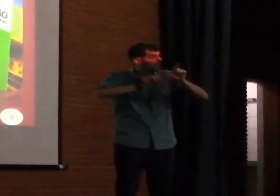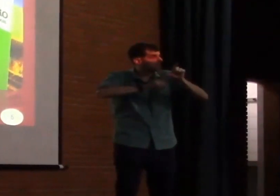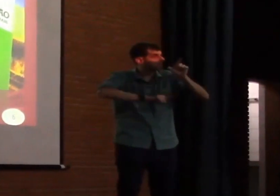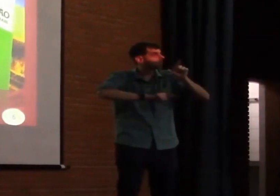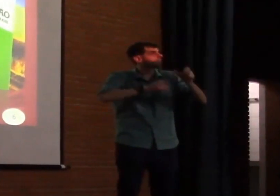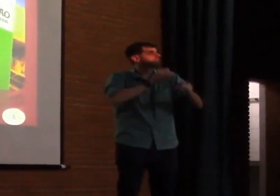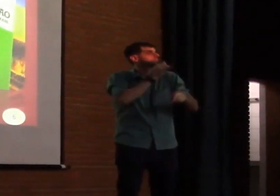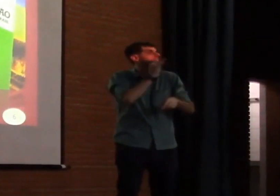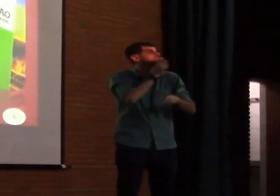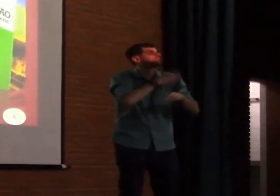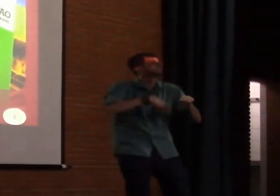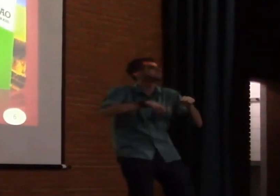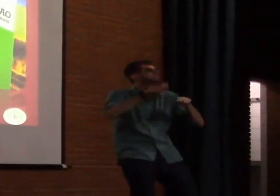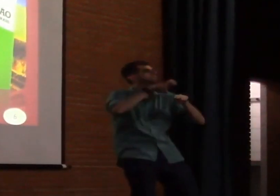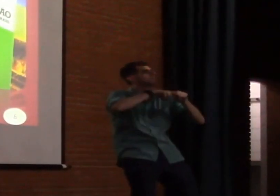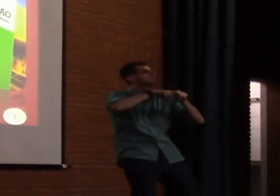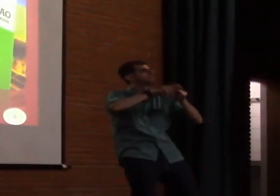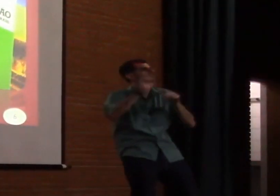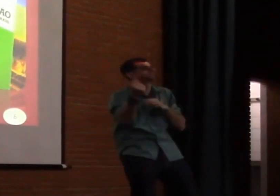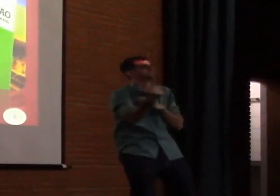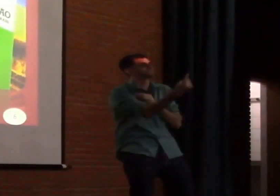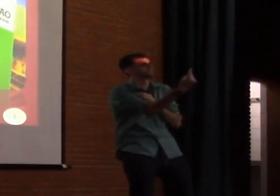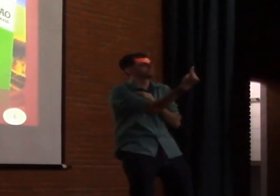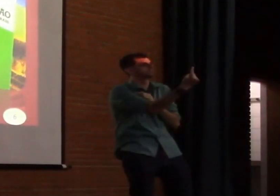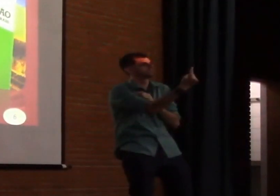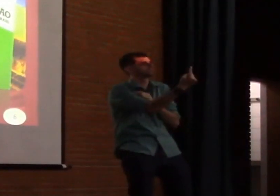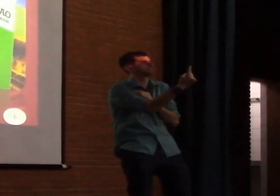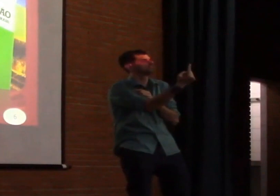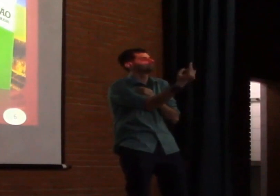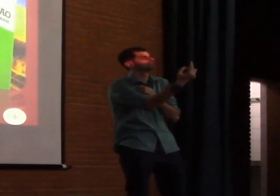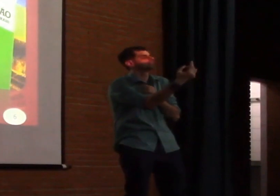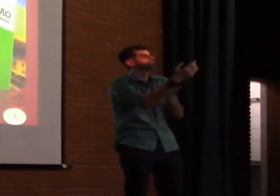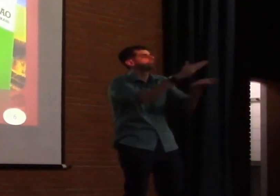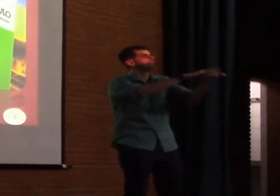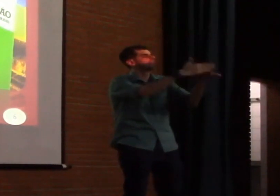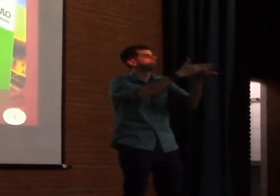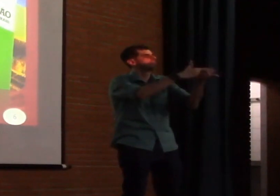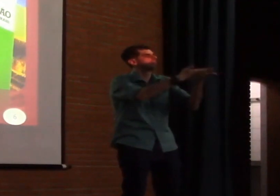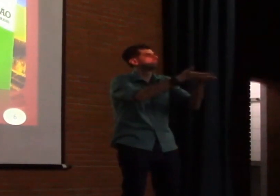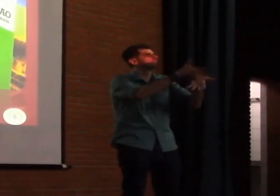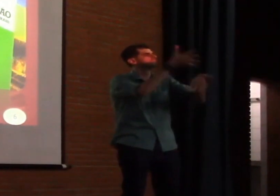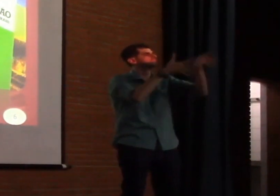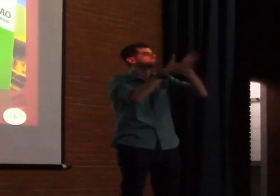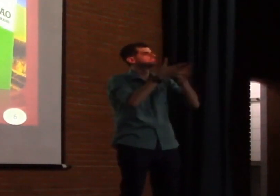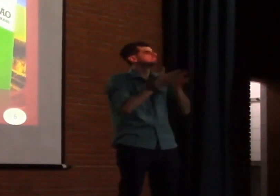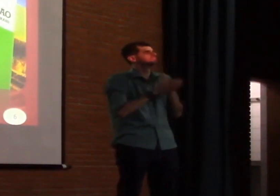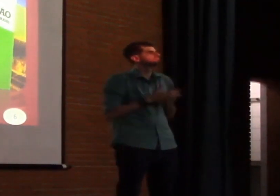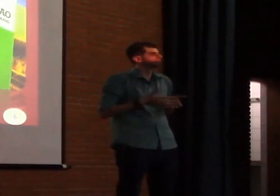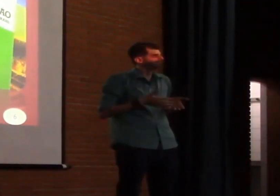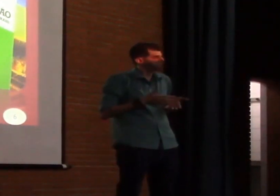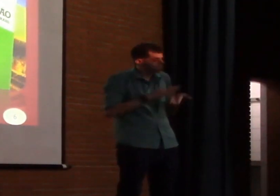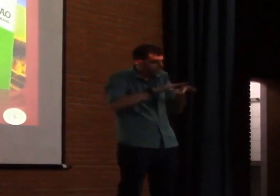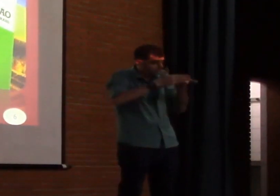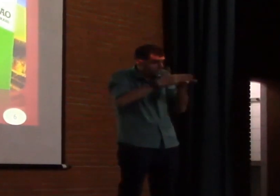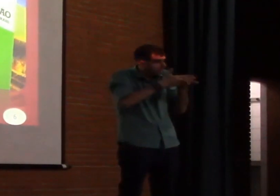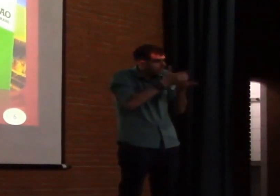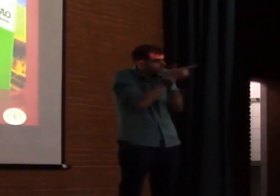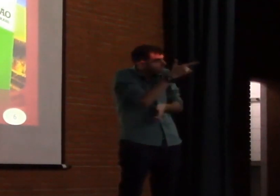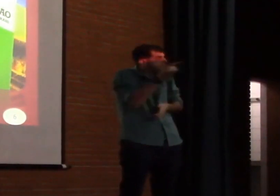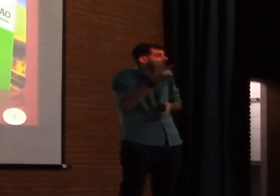eu estava ali no curso de letras, na universidade, o professor, ele entrou para dar aula e não